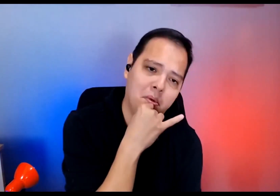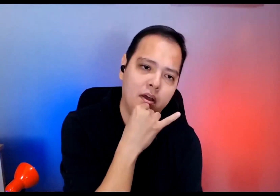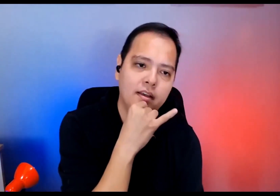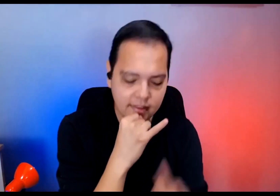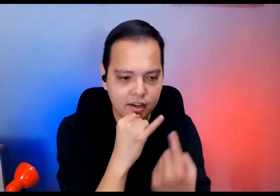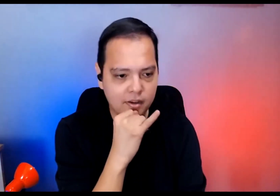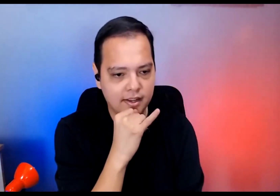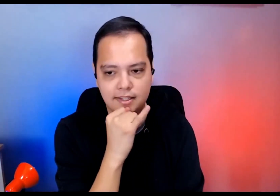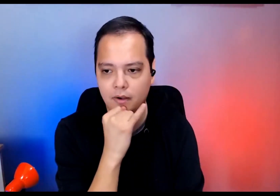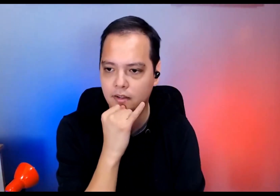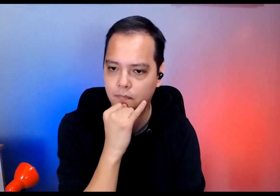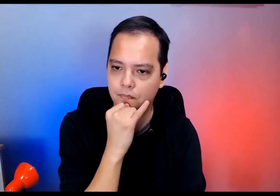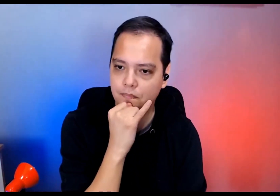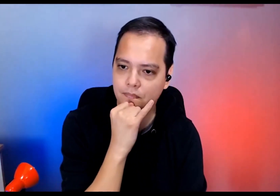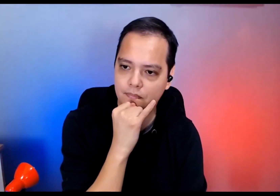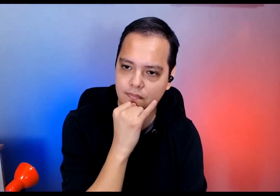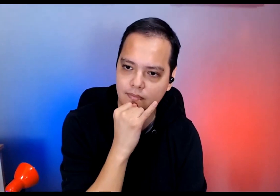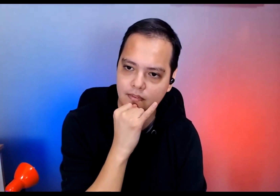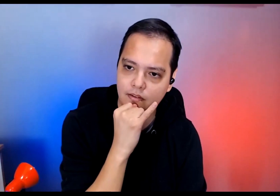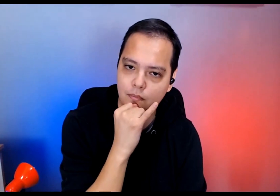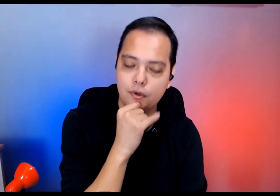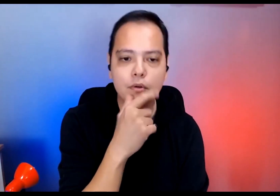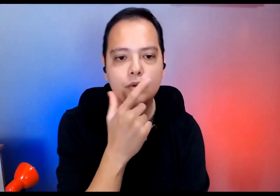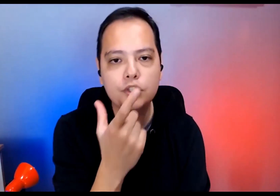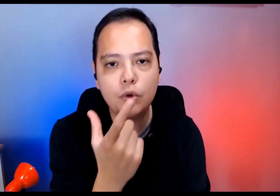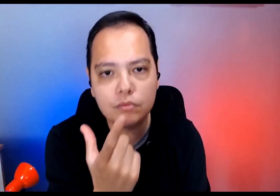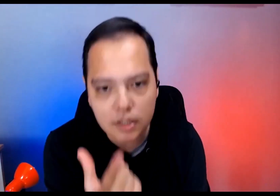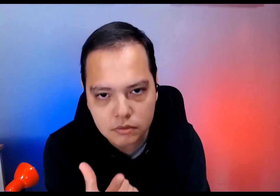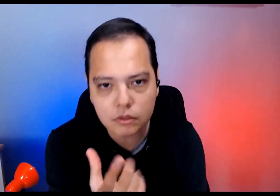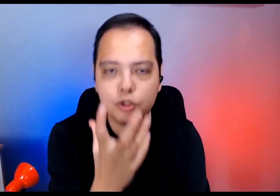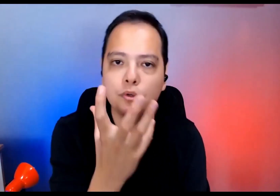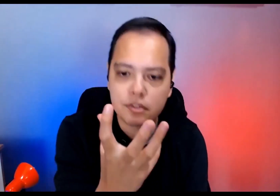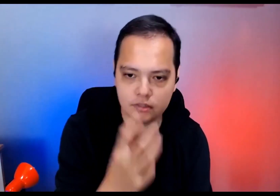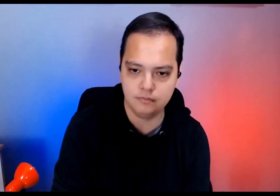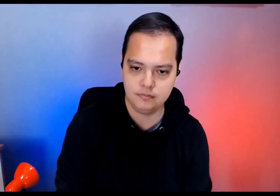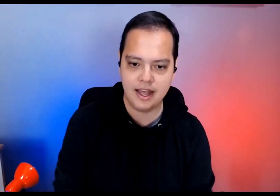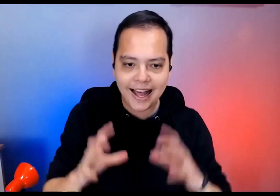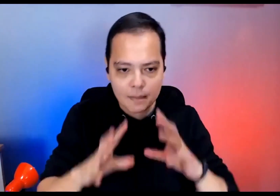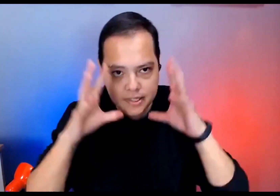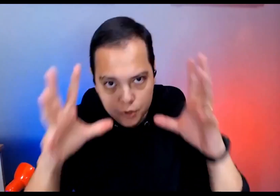Você entendeu o que é esse sinal aqui? Porque eu não estou te contando, estou te mostrando. A Libras é um idioma